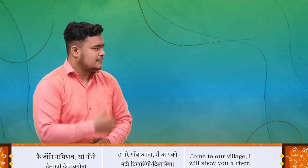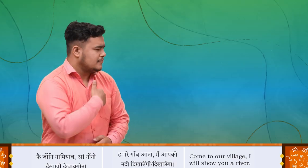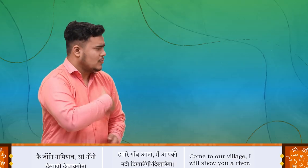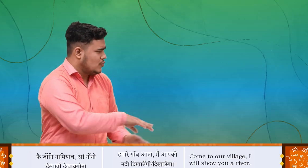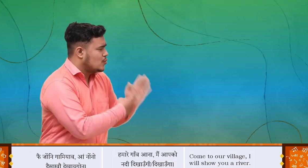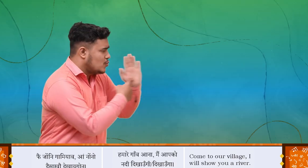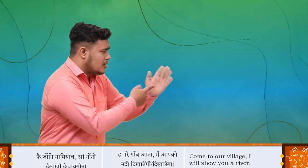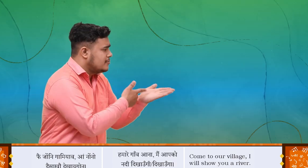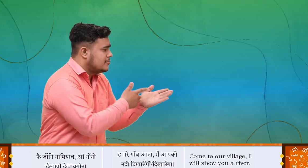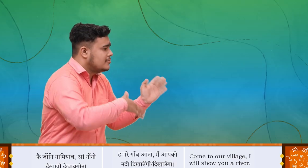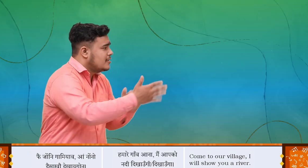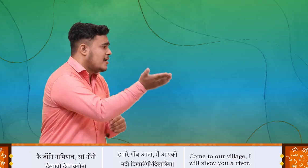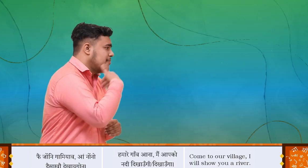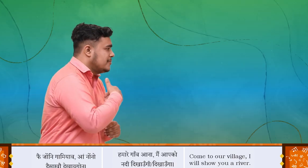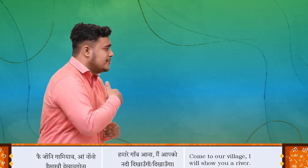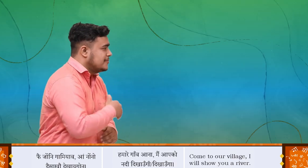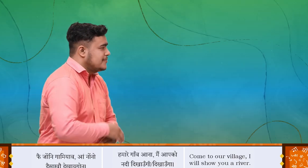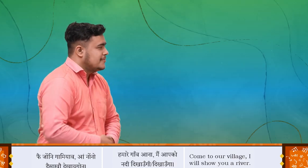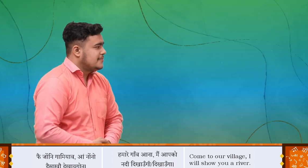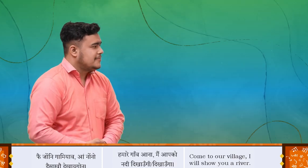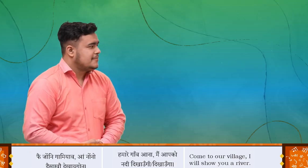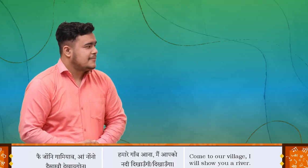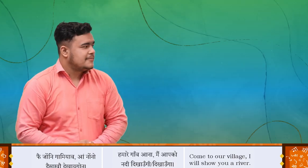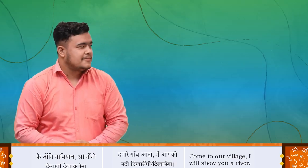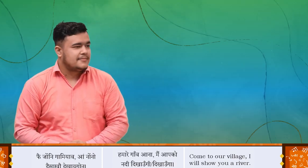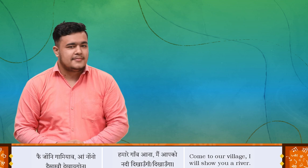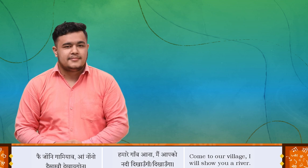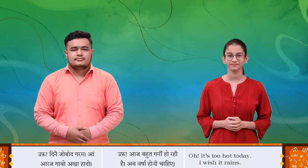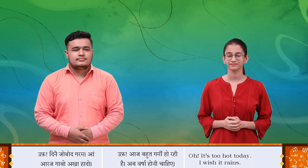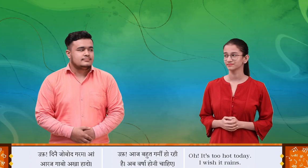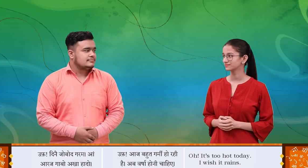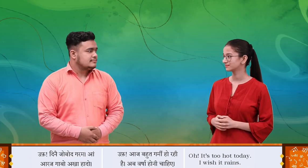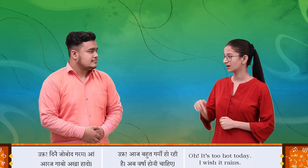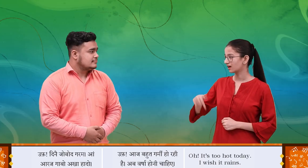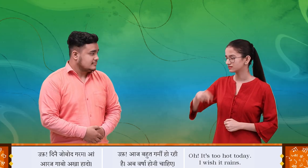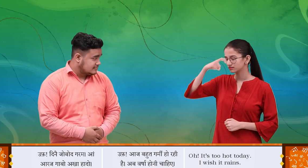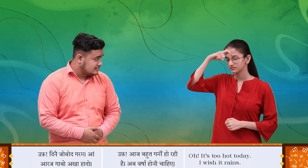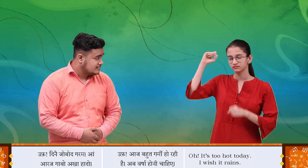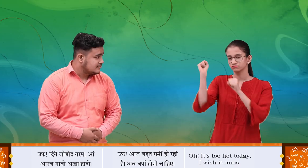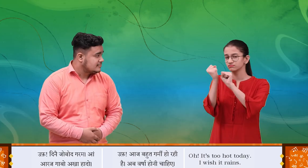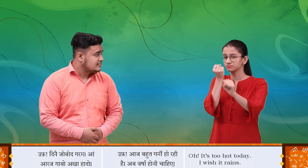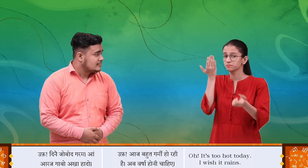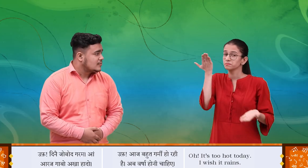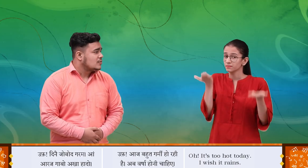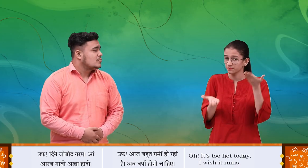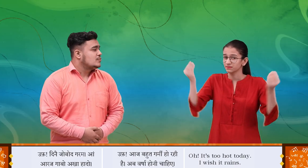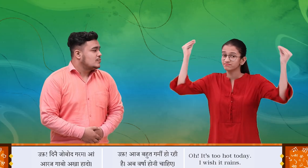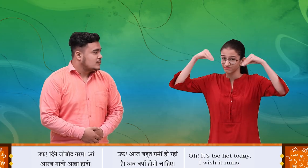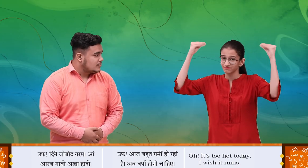फै, जोंनि गामियाव आं नोंनो दैसाखौ देखायगोन। उफ, दिनै जोबोद गरम। आं आरज